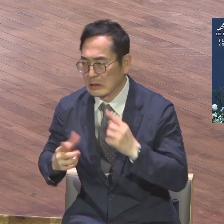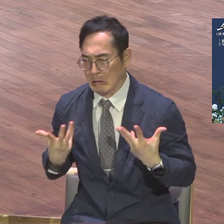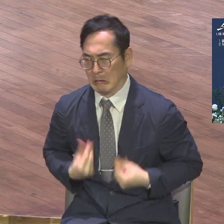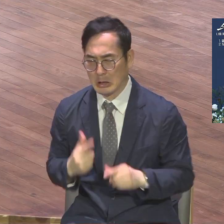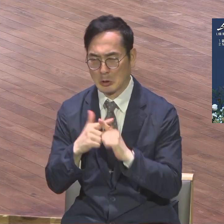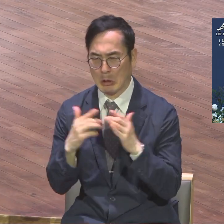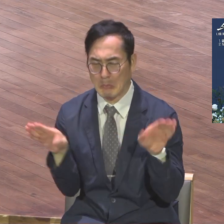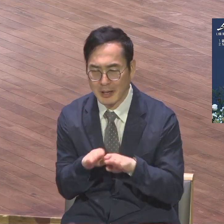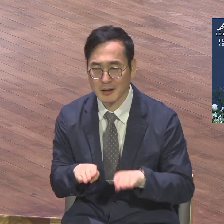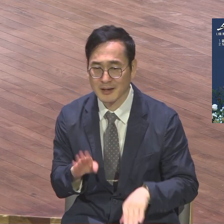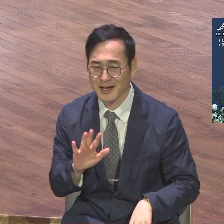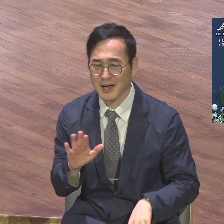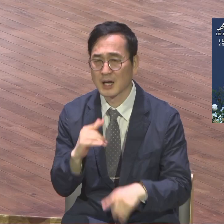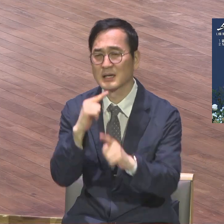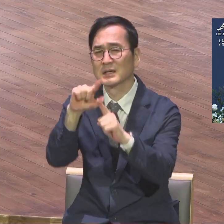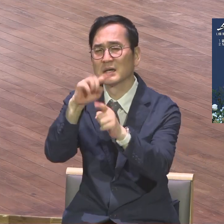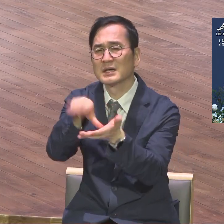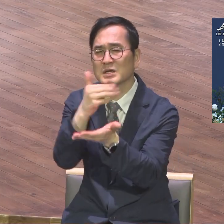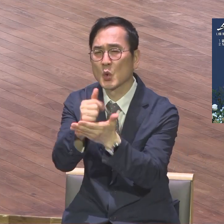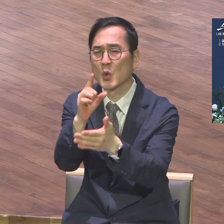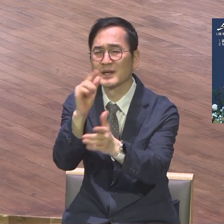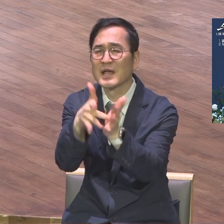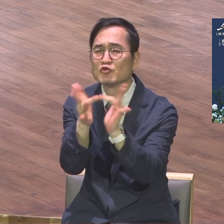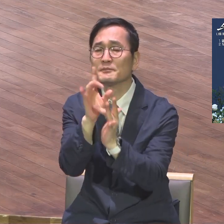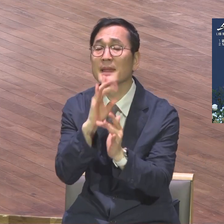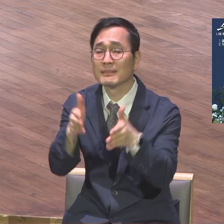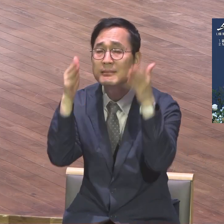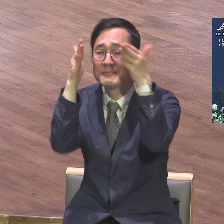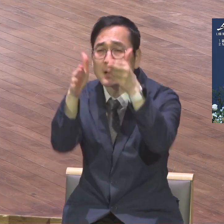그리스도만 바라보라니까. 그리스도만. 정신 똑바로 차리고